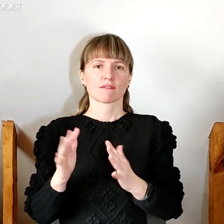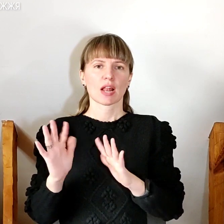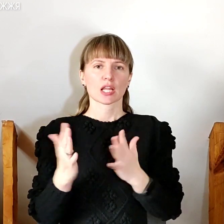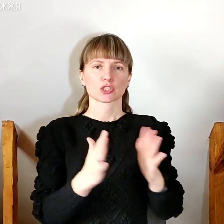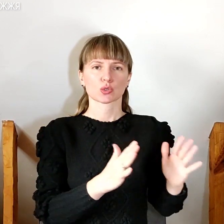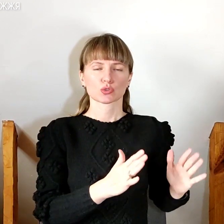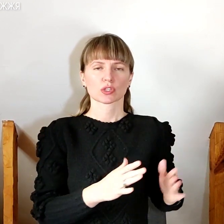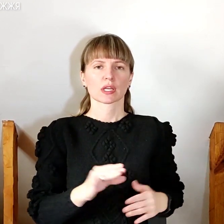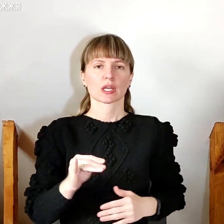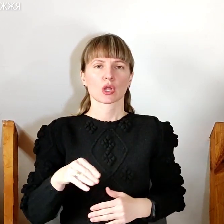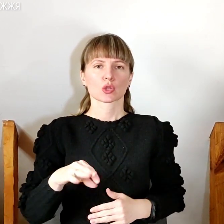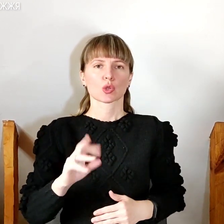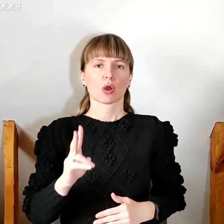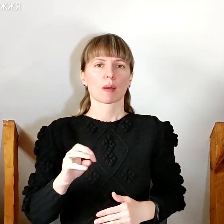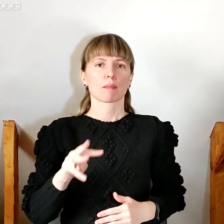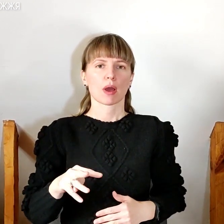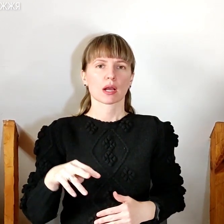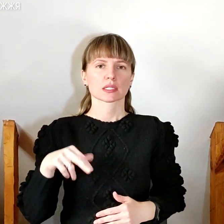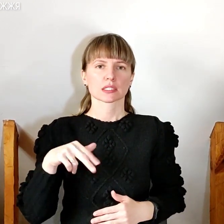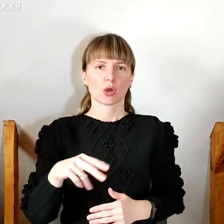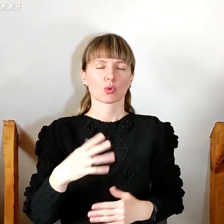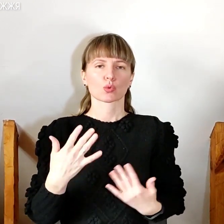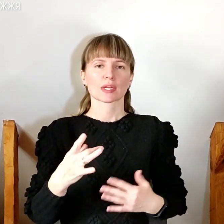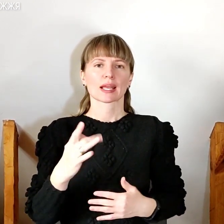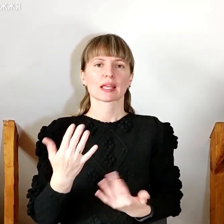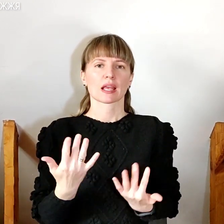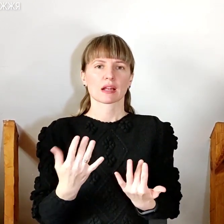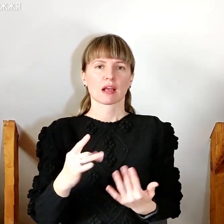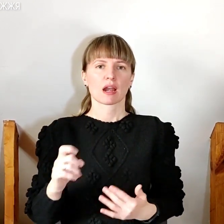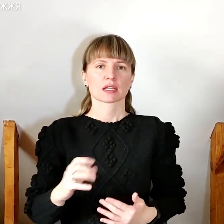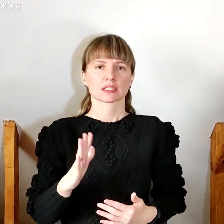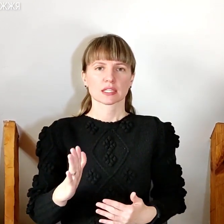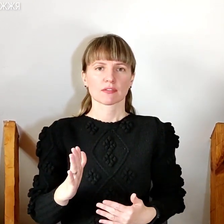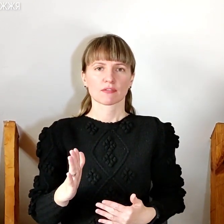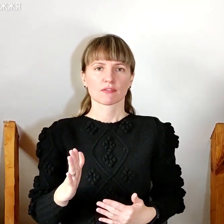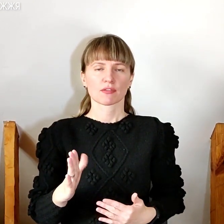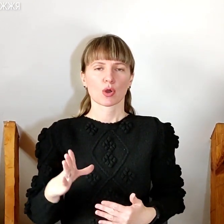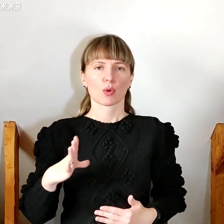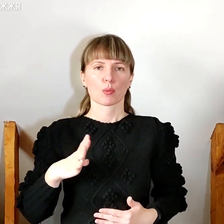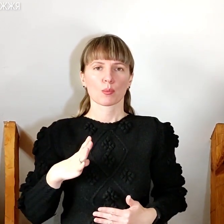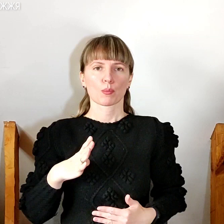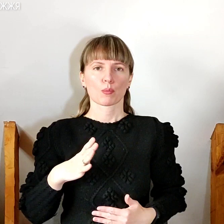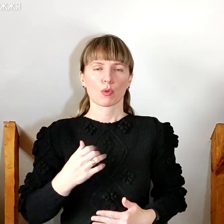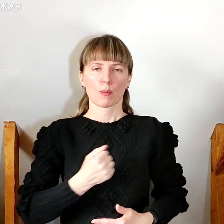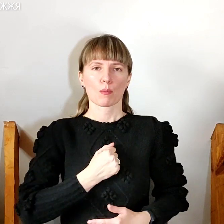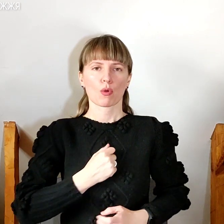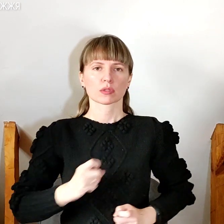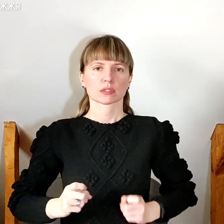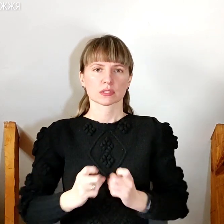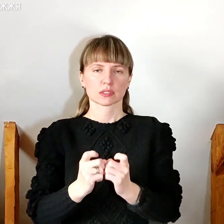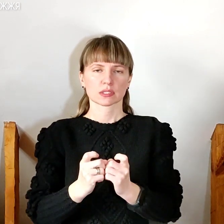вже кілька разів. Кілька разів було бойові зіткнення в Токмаці. Є загиблі,